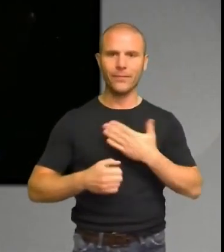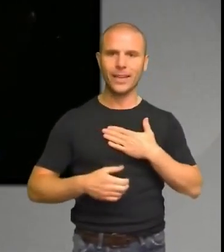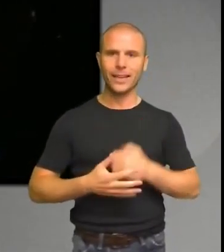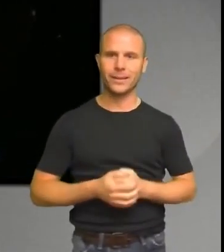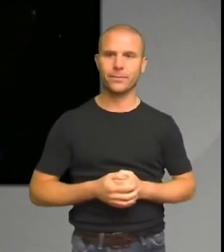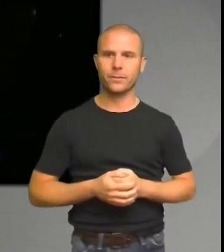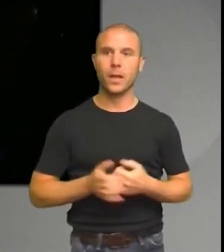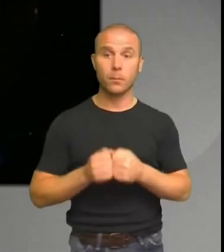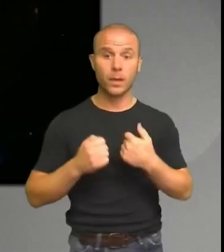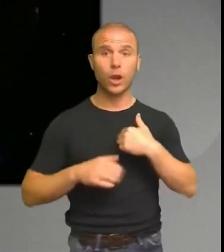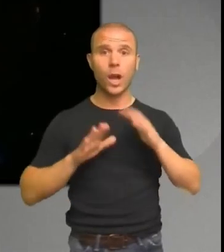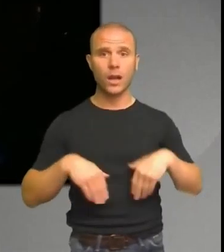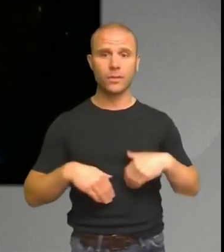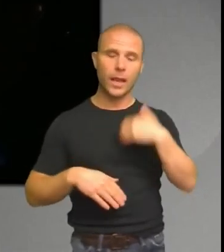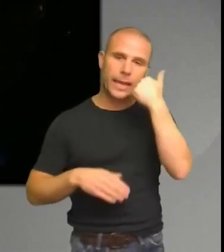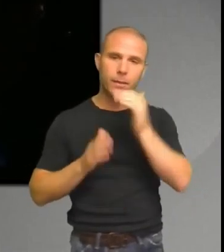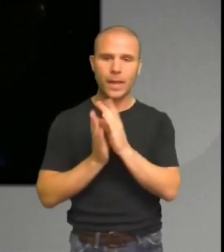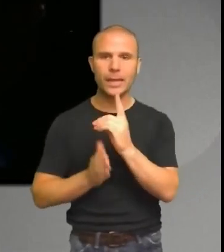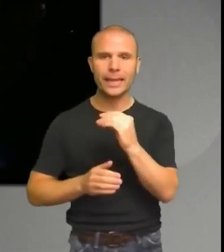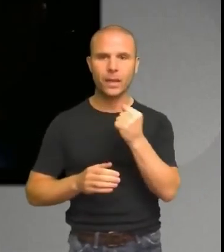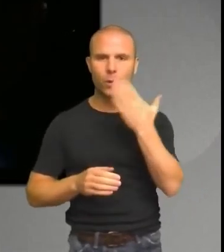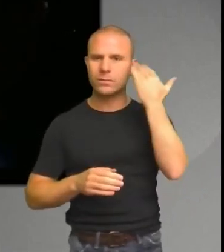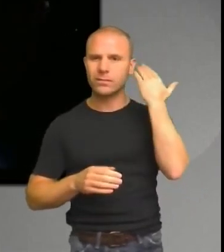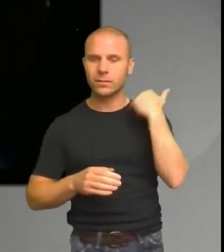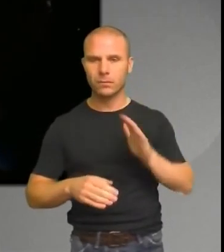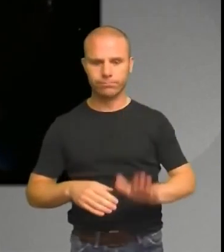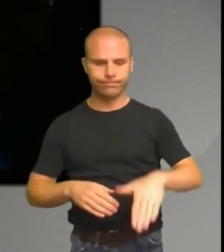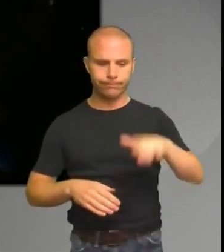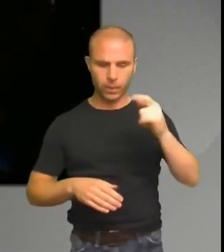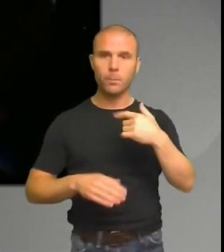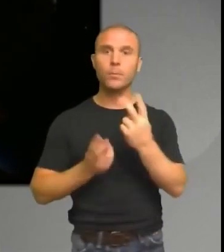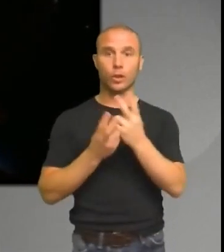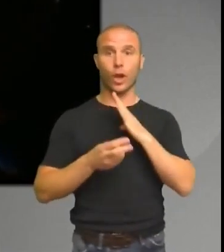Jag har levt med Lego. Hela min barndom. Jag har en jävla massa Lego.